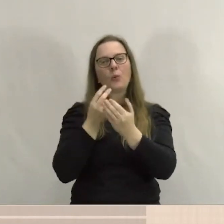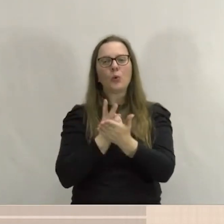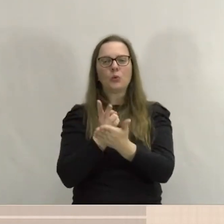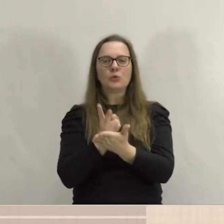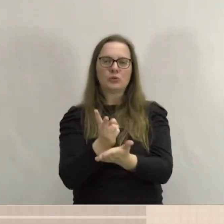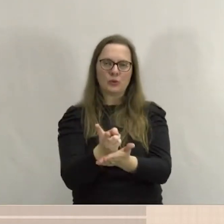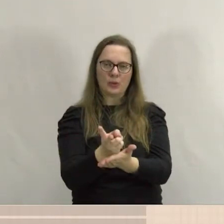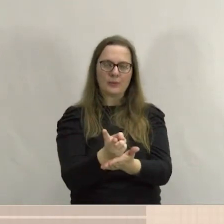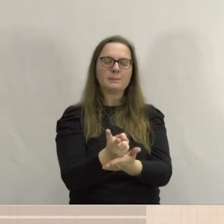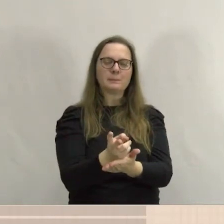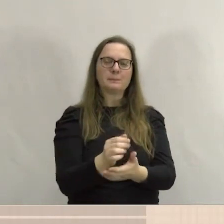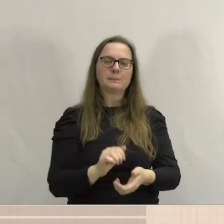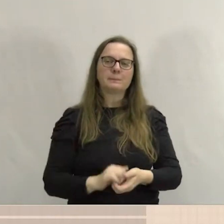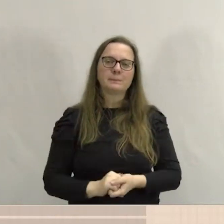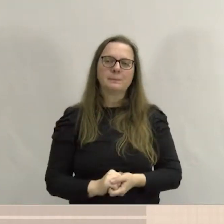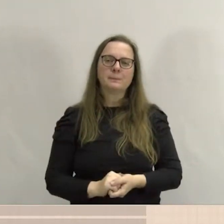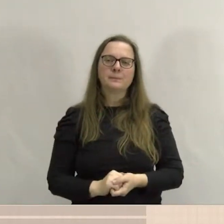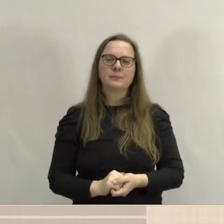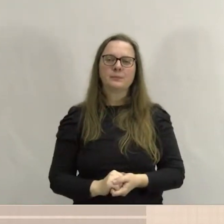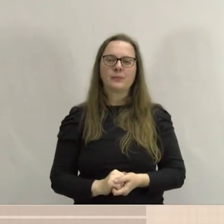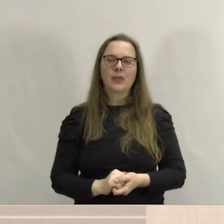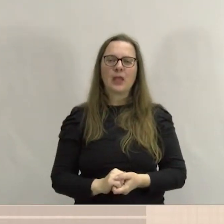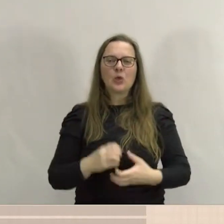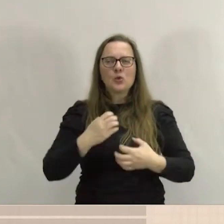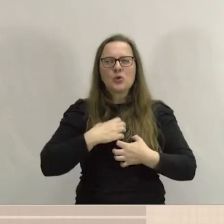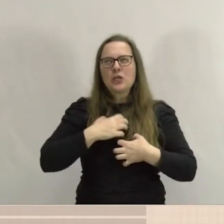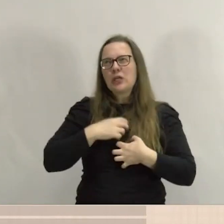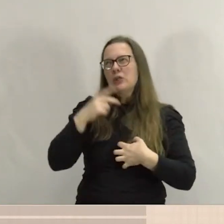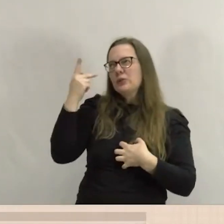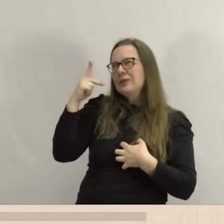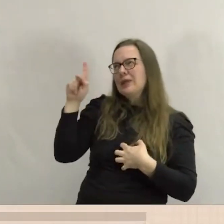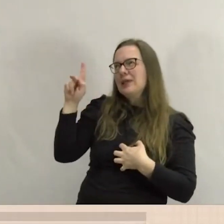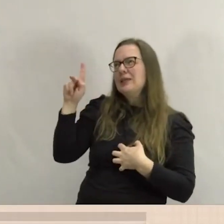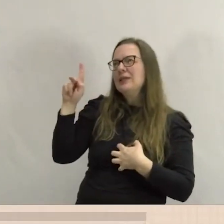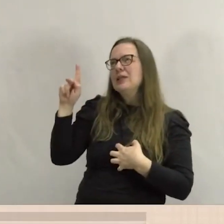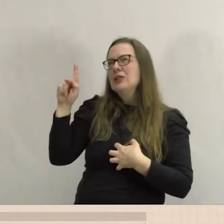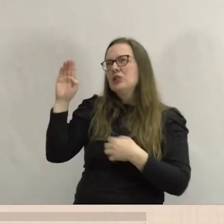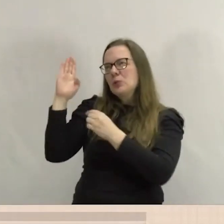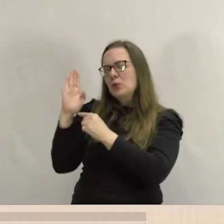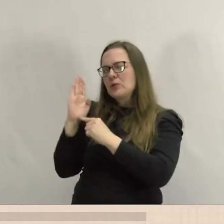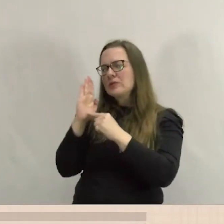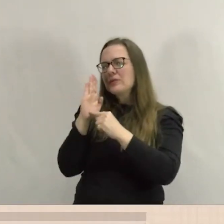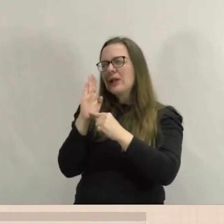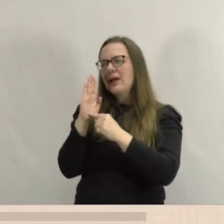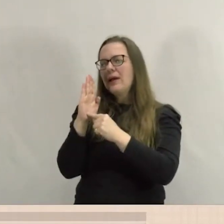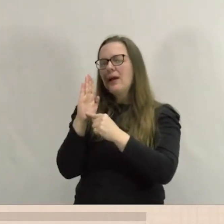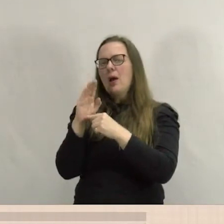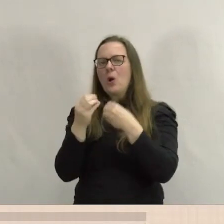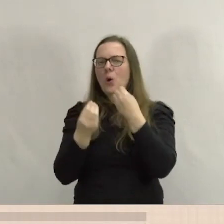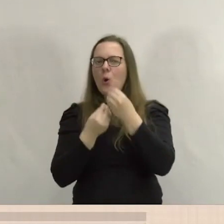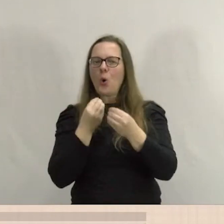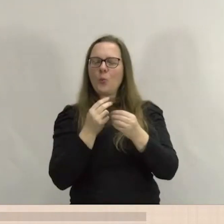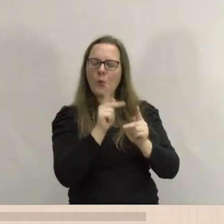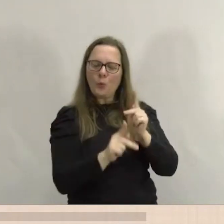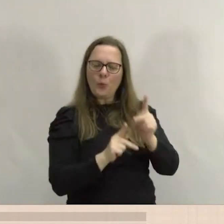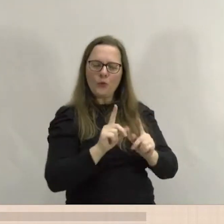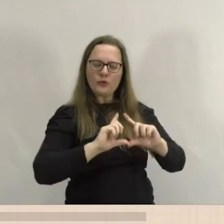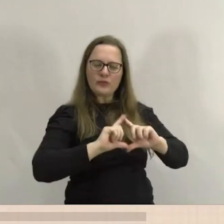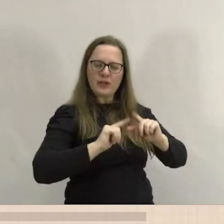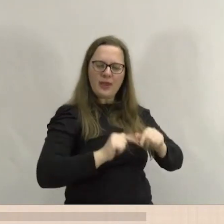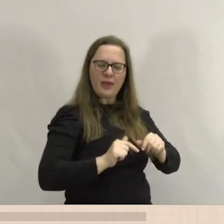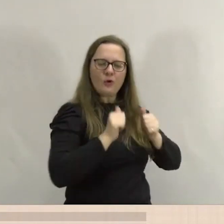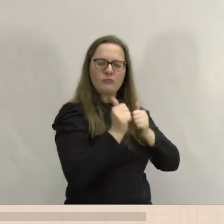bom, eu não vou gastar tempo nisso. Versículo 23: segundo o mandado do Senhor se acampavam